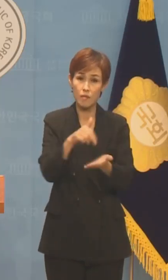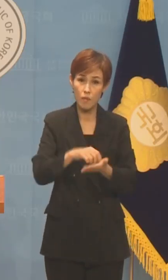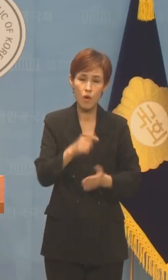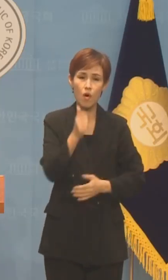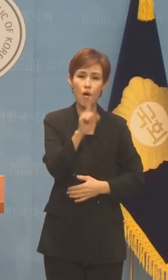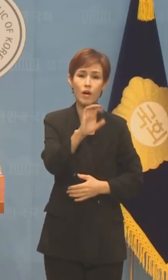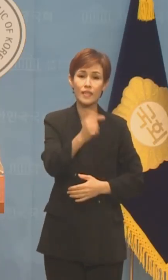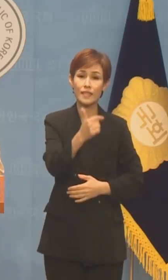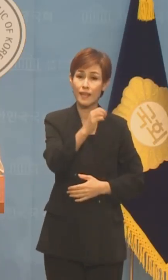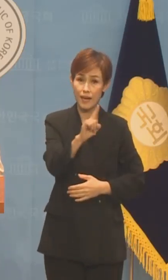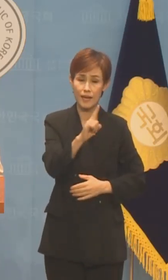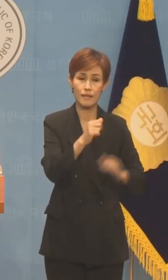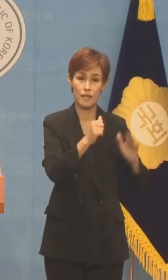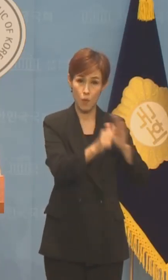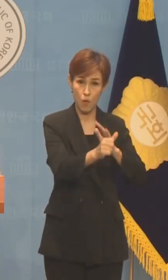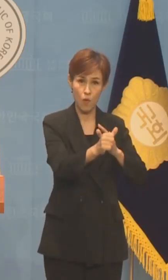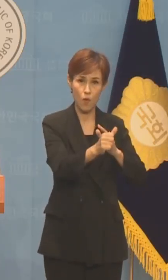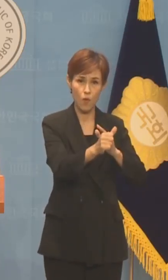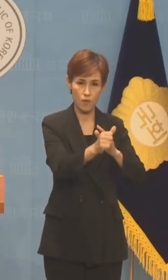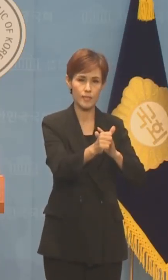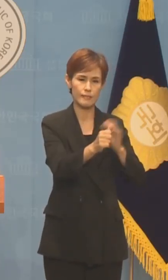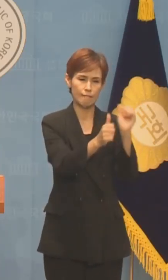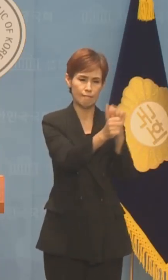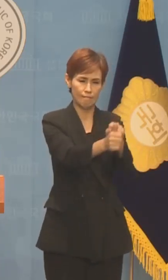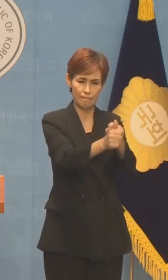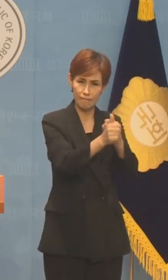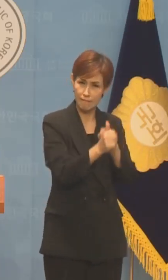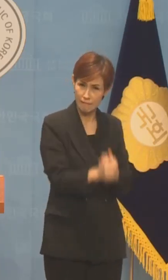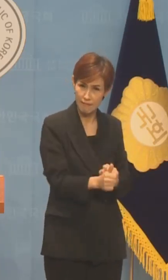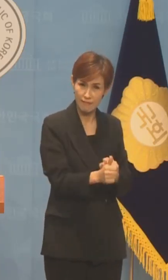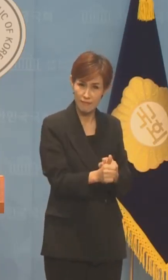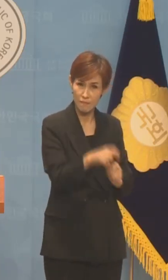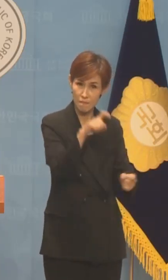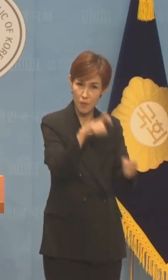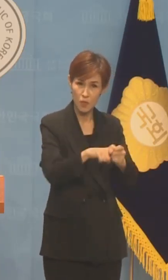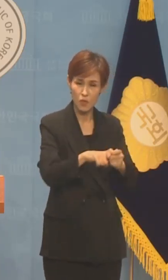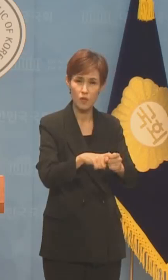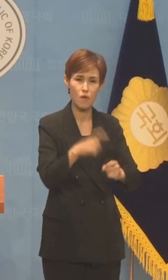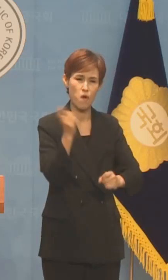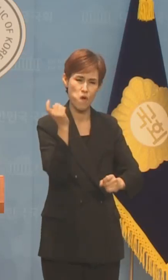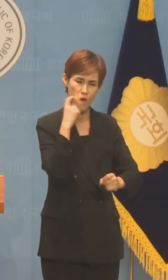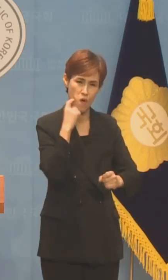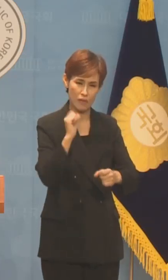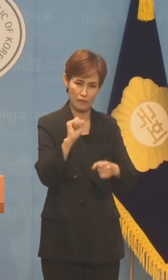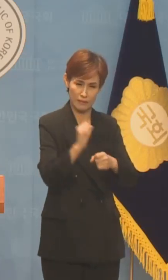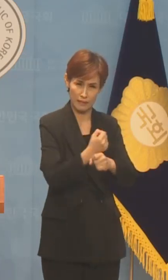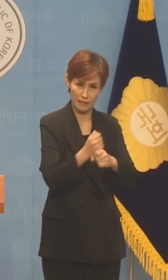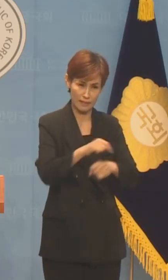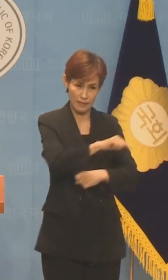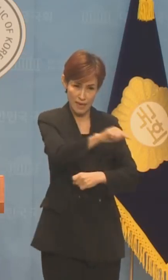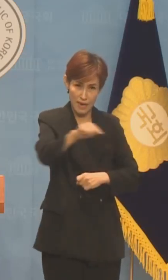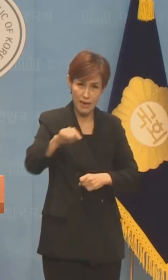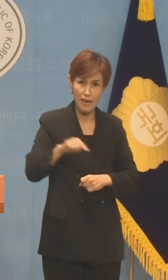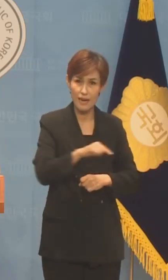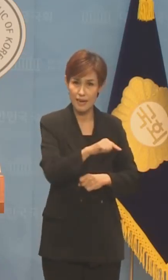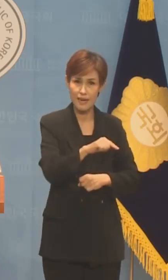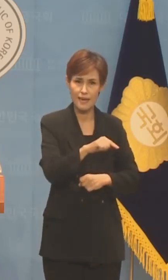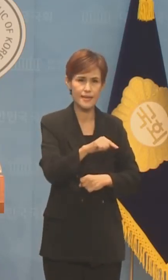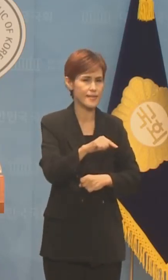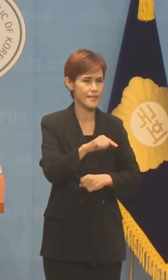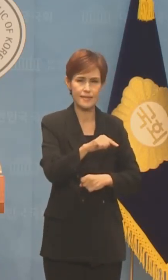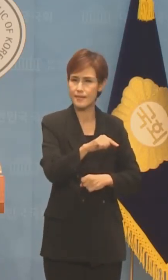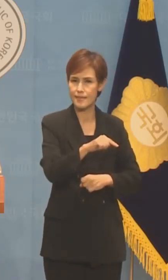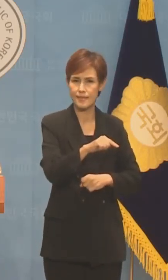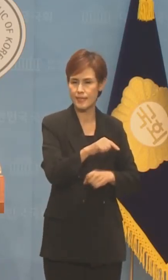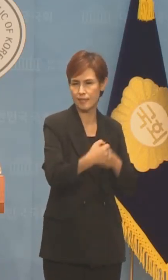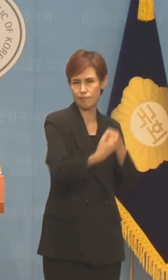허은하 당대표를 악다구니로 끌어내리려는 목적에서 자행되는 당내에서의 음모론 및